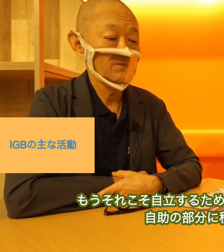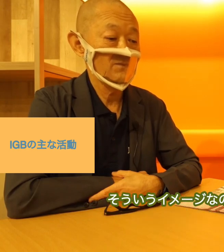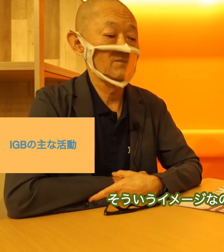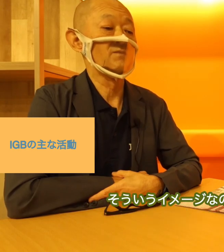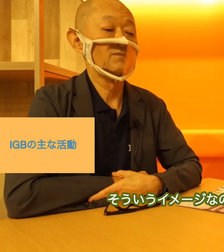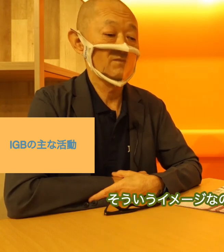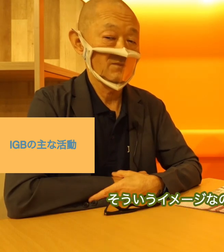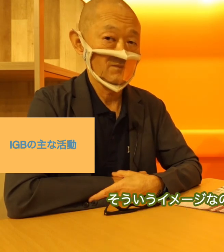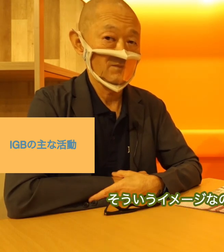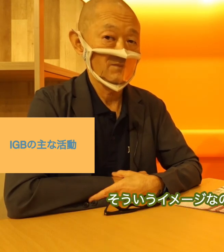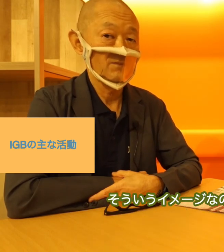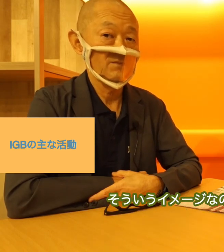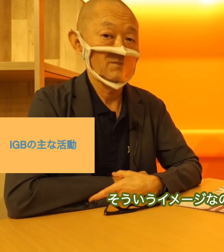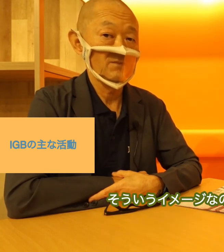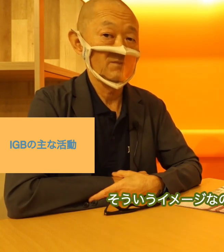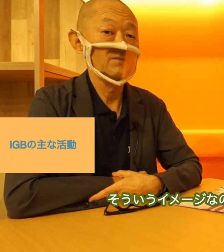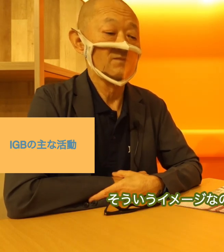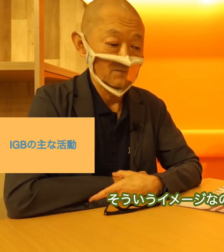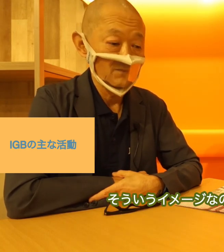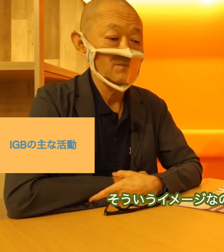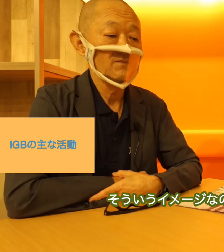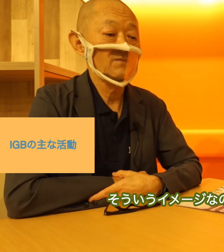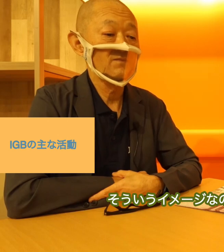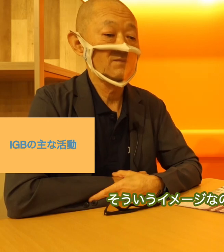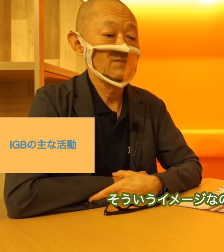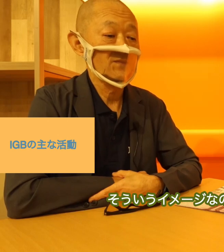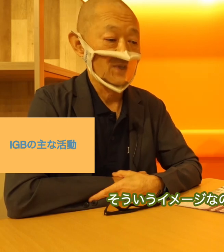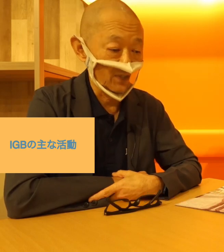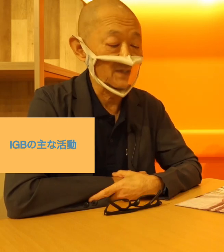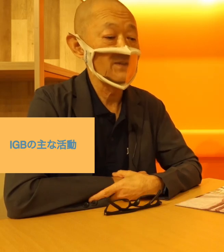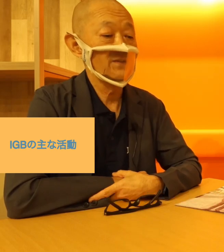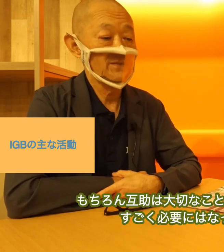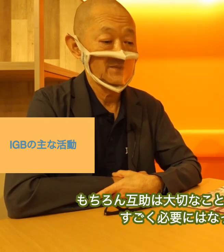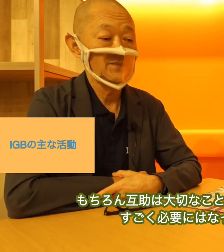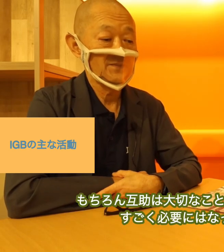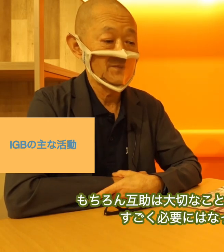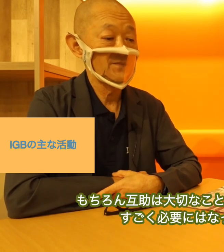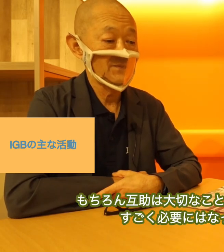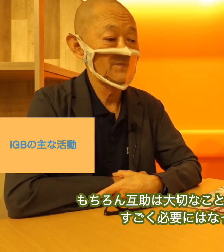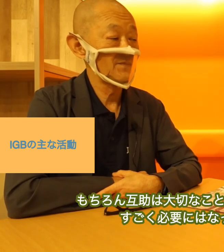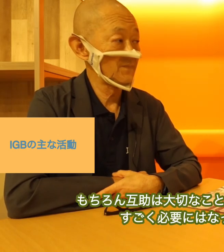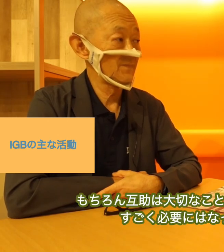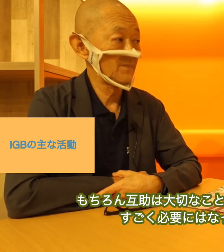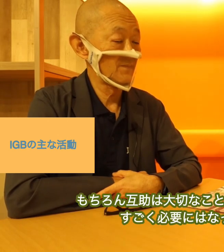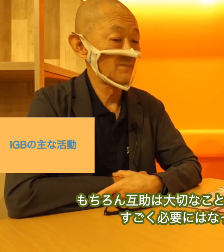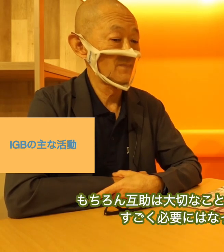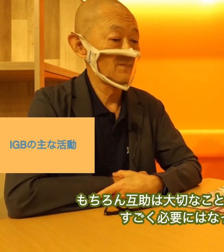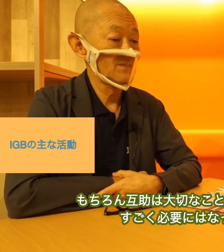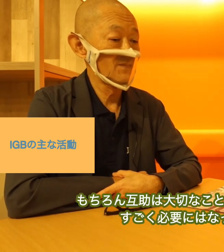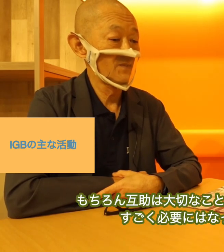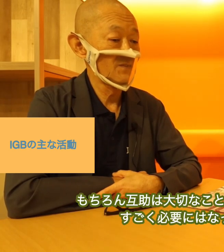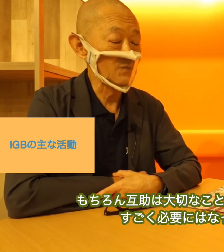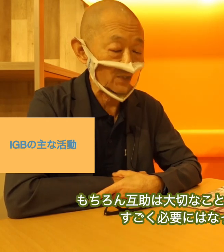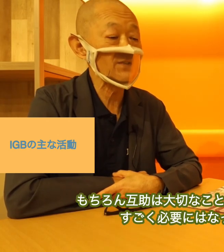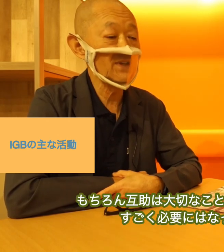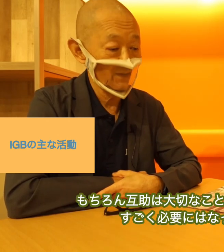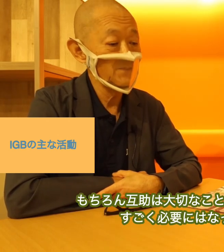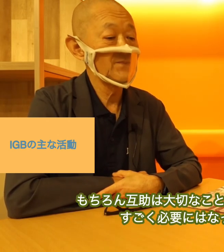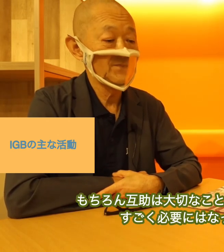そういうイメージなのかなと思いました。 はい、 もちろん互助は大切なことで、理解してもらう